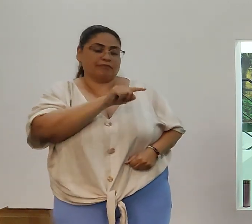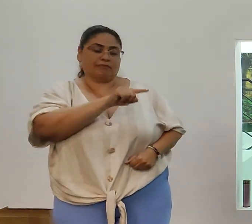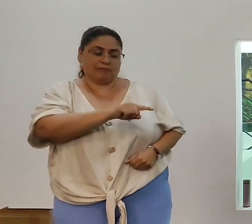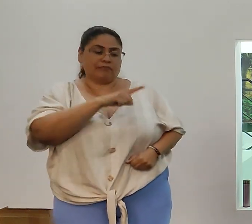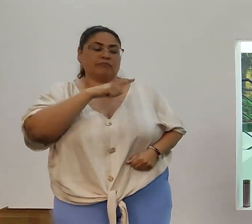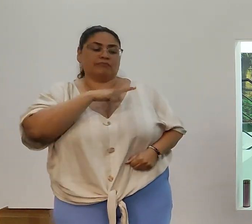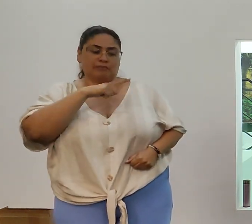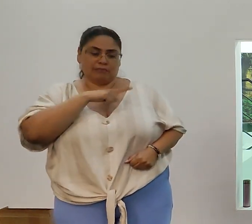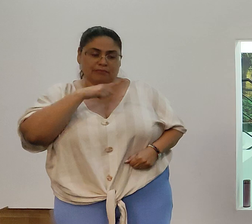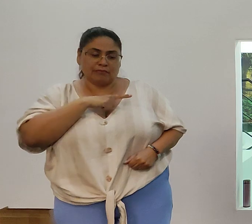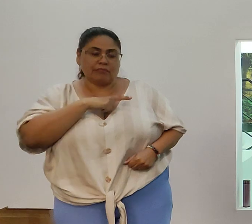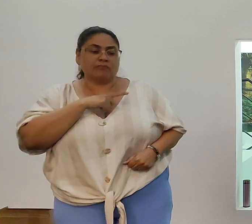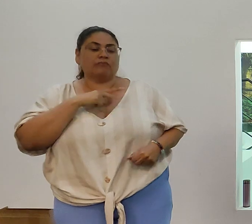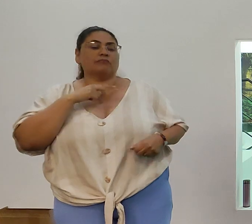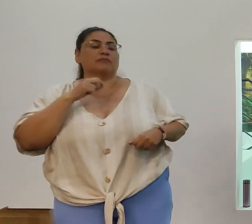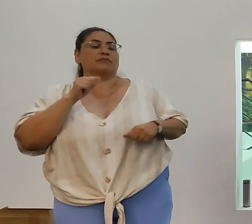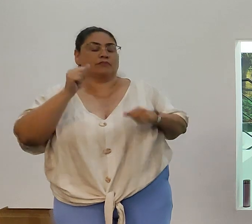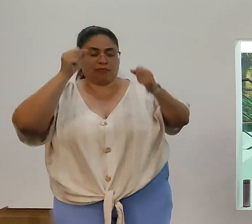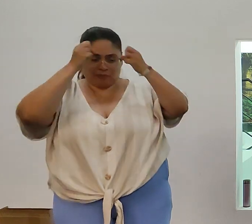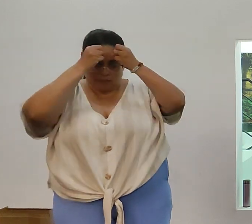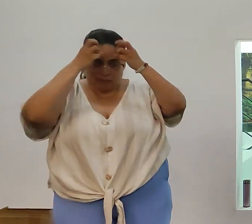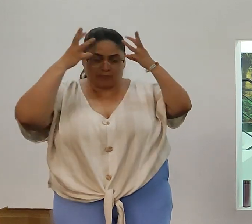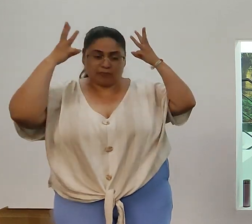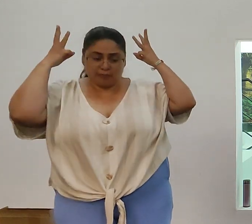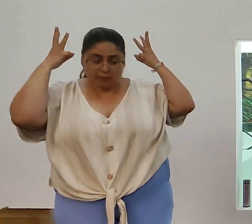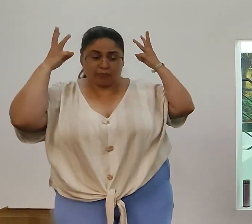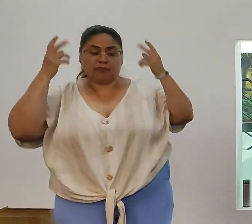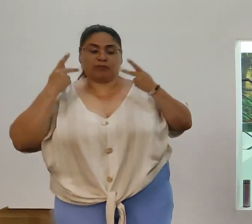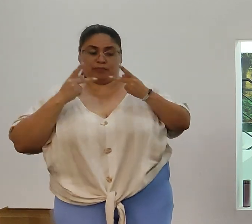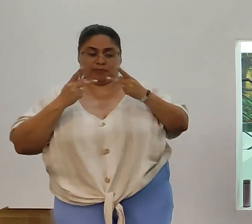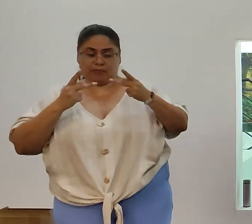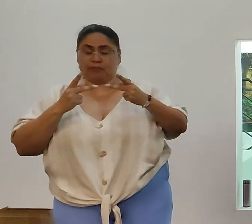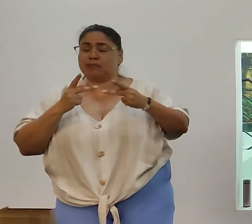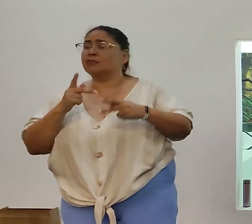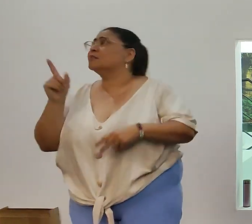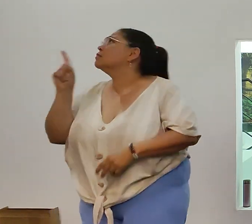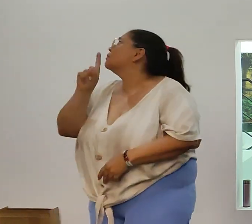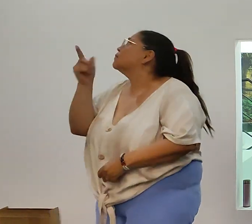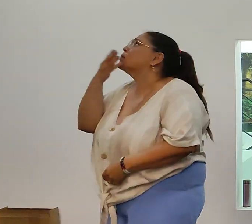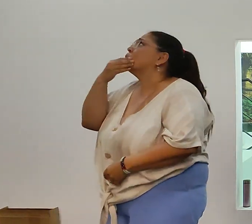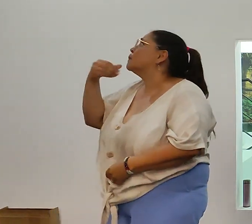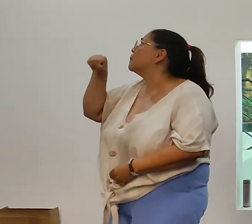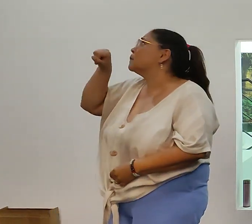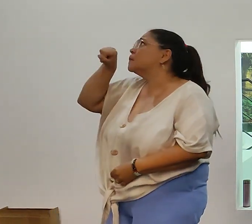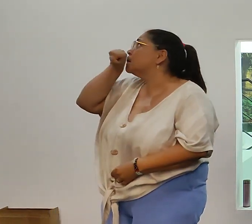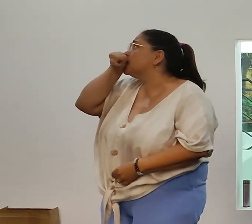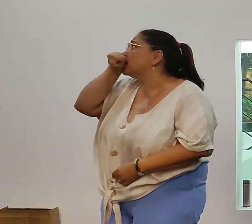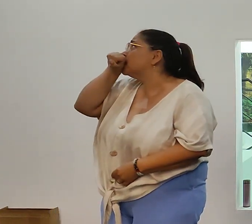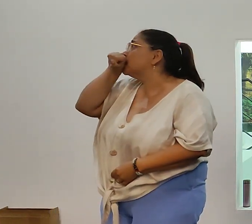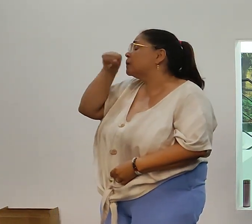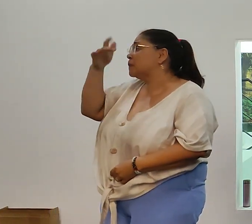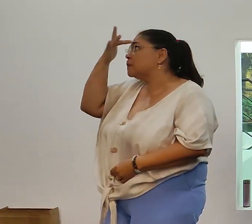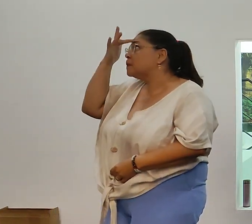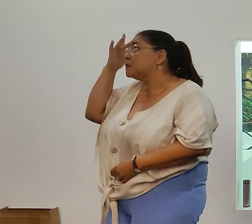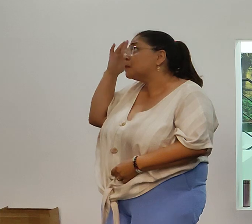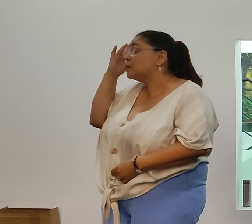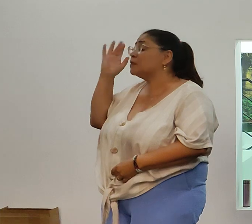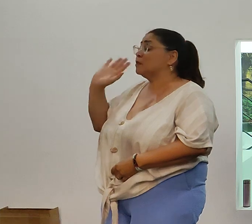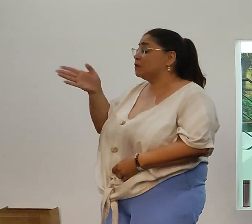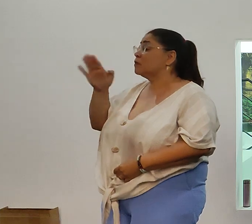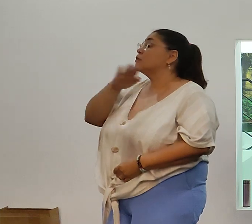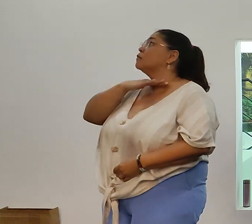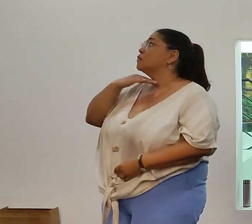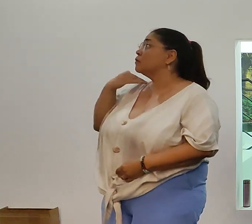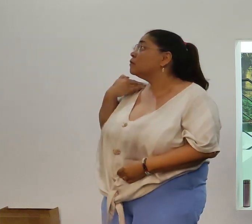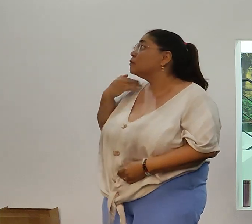têm Moisés e os profetas, que os ouçam. Não, pai Abraão, disse ele, mas se alguém dentre os mortos forem até